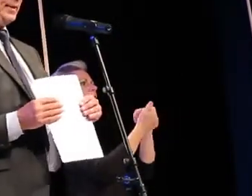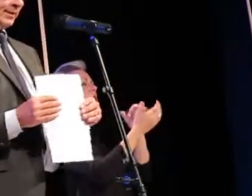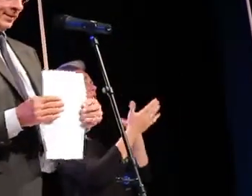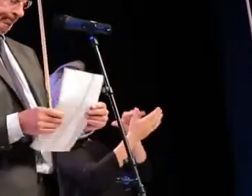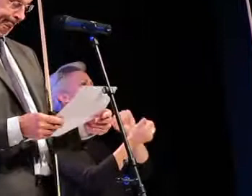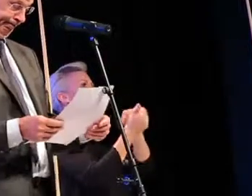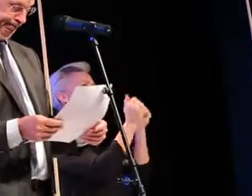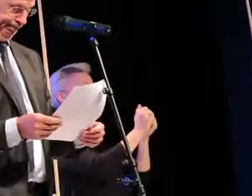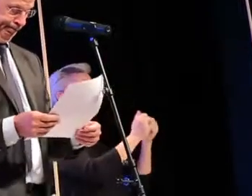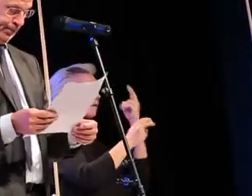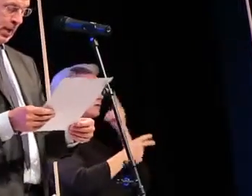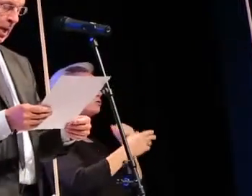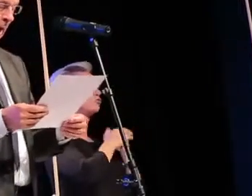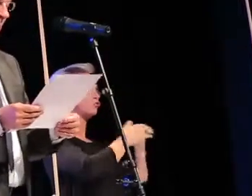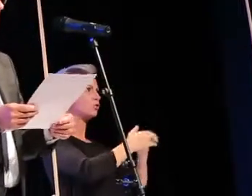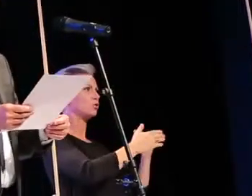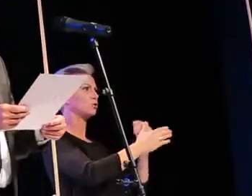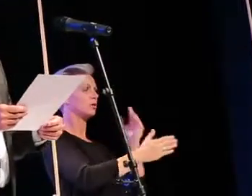i Paris.